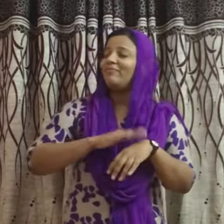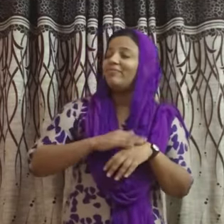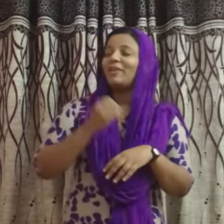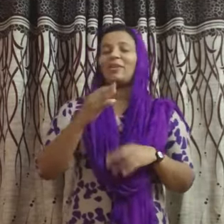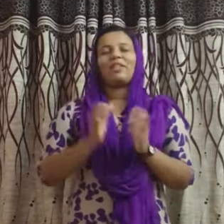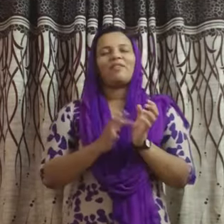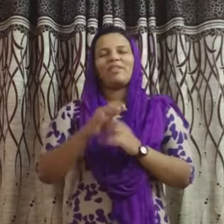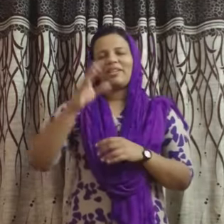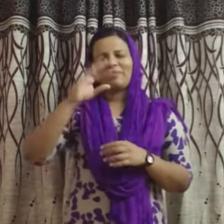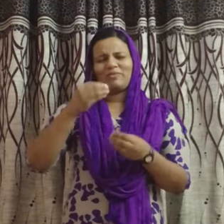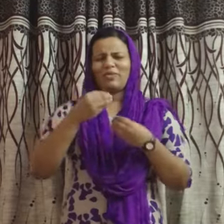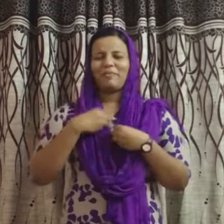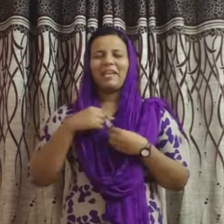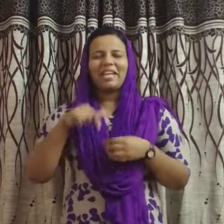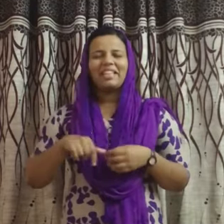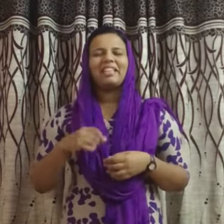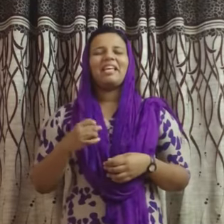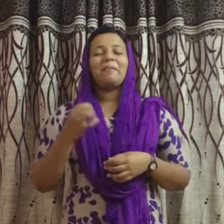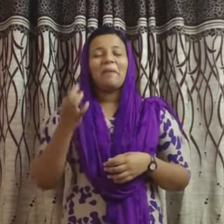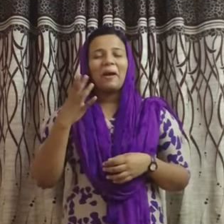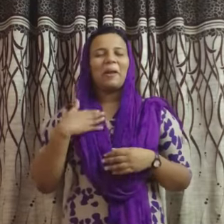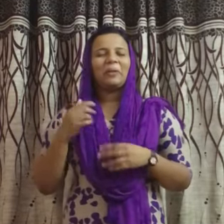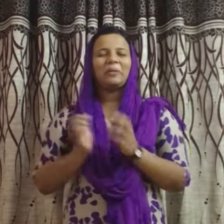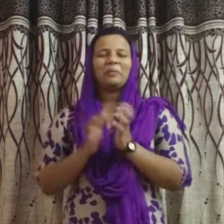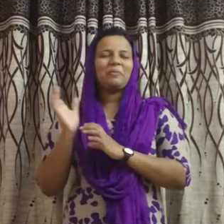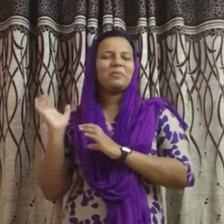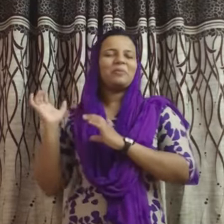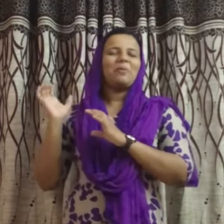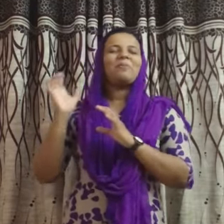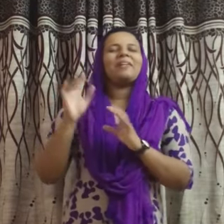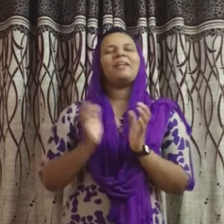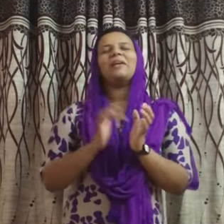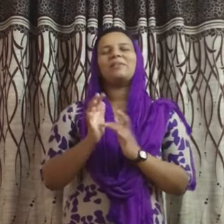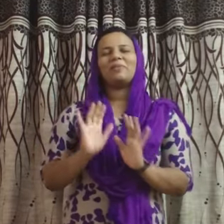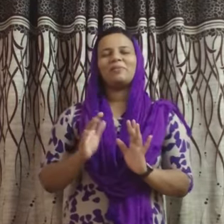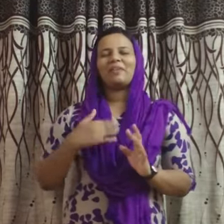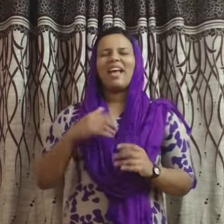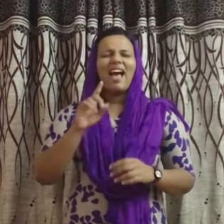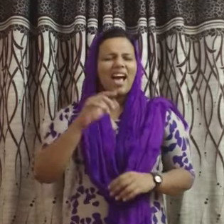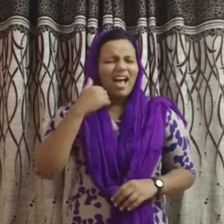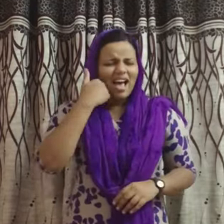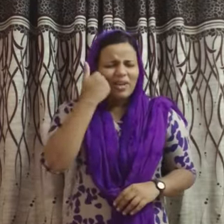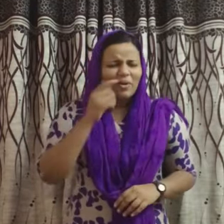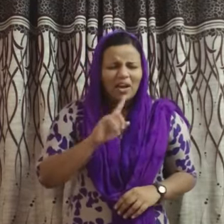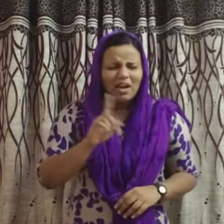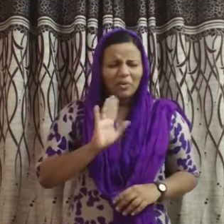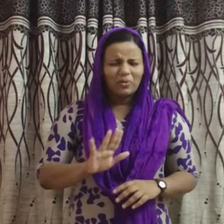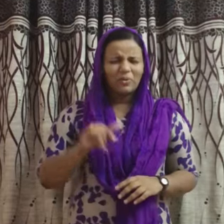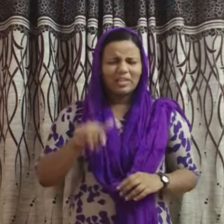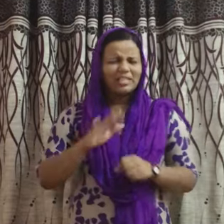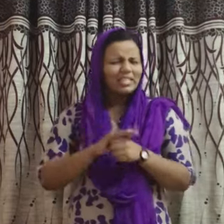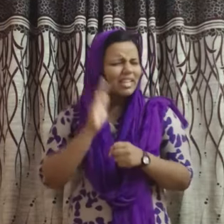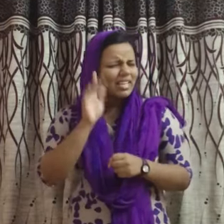ഈ പകൽക്കാലവും ഞങ്ങളെ ചുമന്ന് ഞങ്ങളെ വിടുവിക്കുന്ന കർത്താവിന് സ്തോത്രം ചെയ്യുന്നു. പ്രത്യേകിച്ച് കർത്താവ് രോഗികളായി ആരെങ്കിലും ഈ പ്രഭാതം ഈ ശബ്ദം കേൾക്കുന്നുവെങ്കിൽ